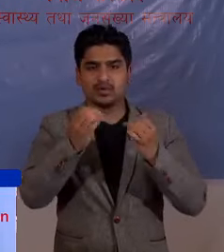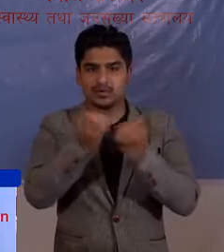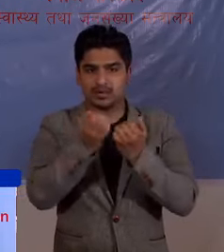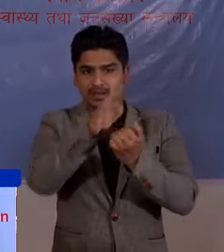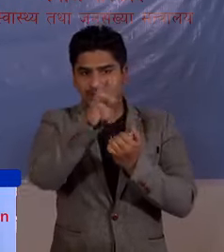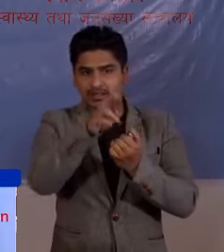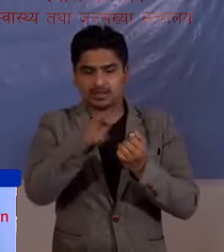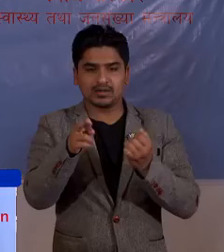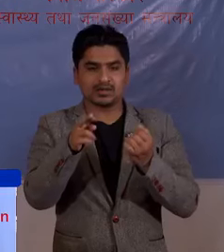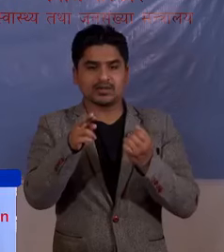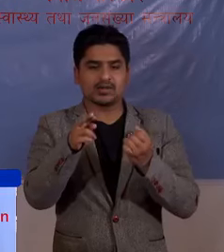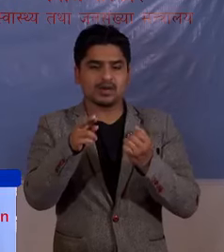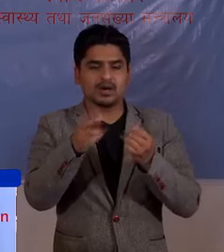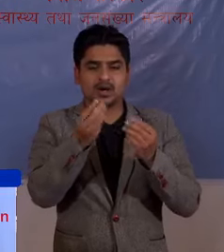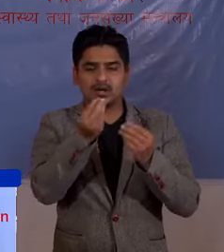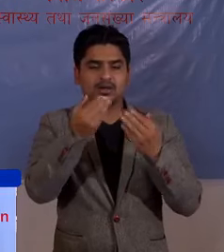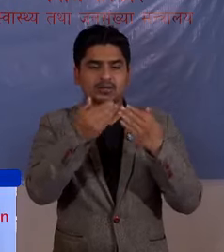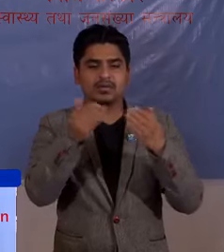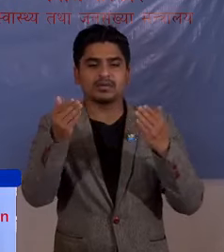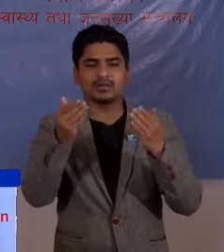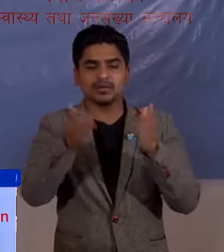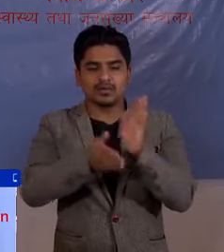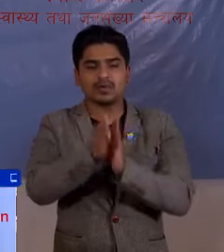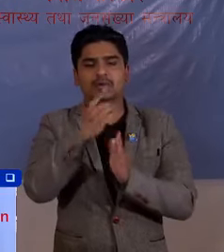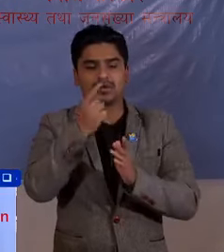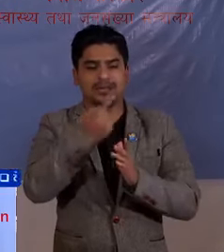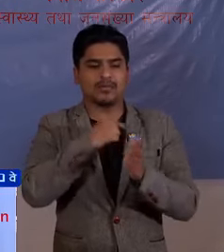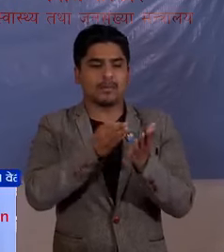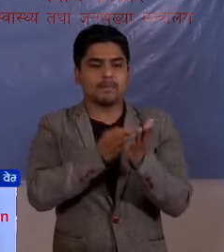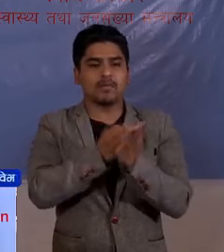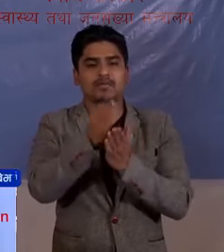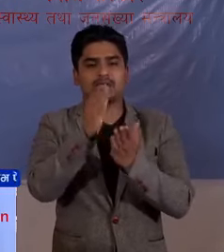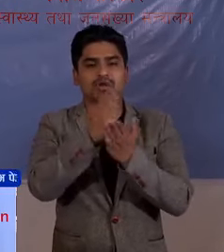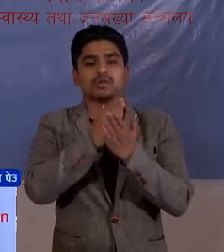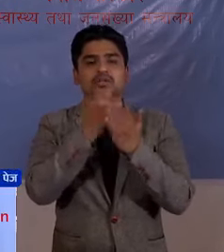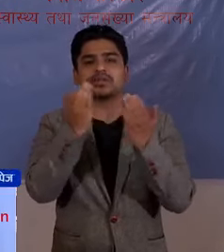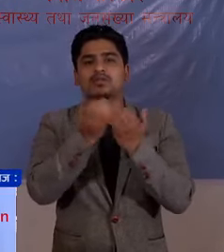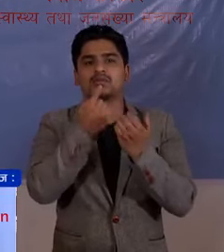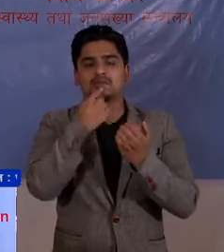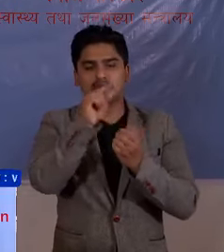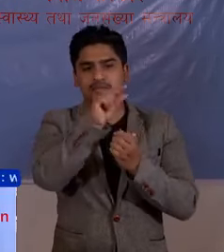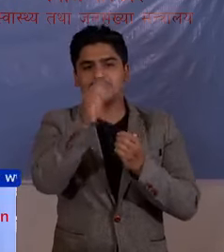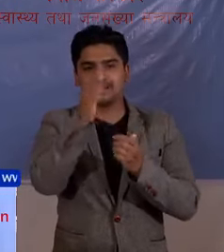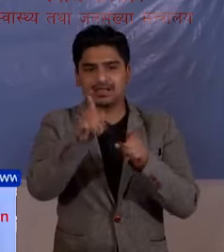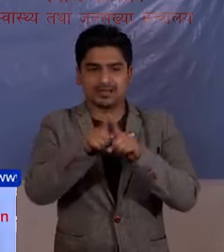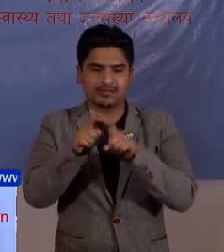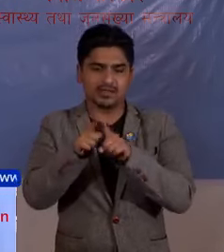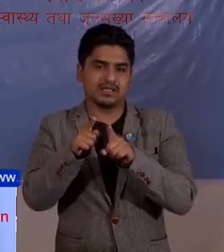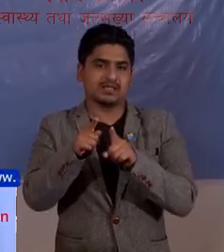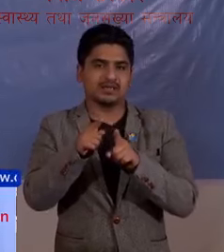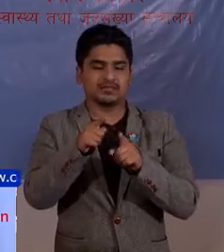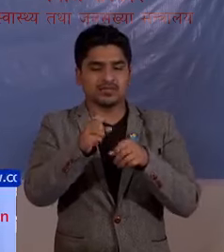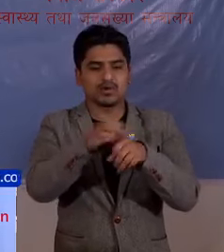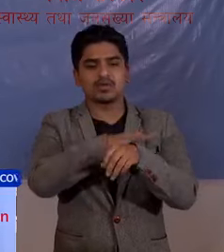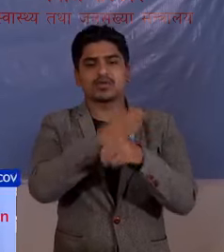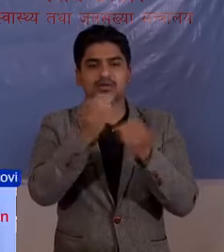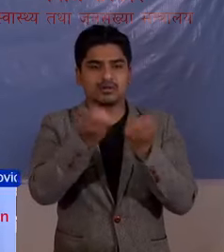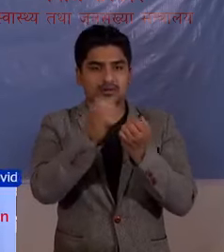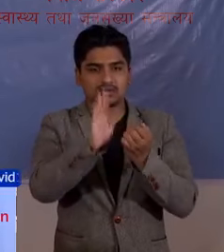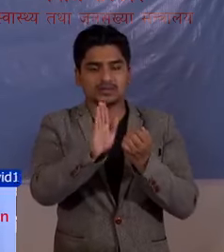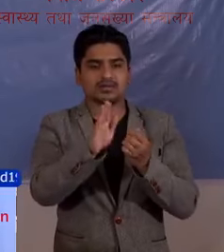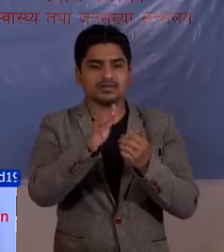गर्ने र खुकुलो बनाउँदै जाँदा हामीले आफ्नो व्यवहार कसरी गर्छौँ भन्ने कुराले पनि निर्धारण गर्छ।